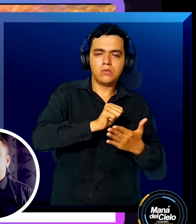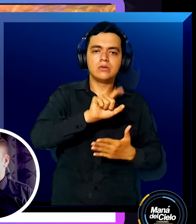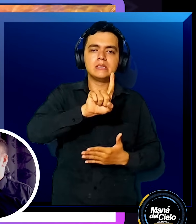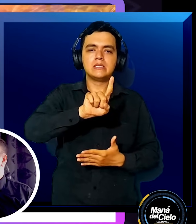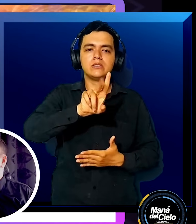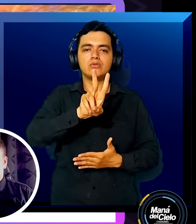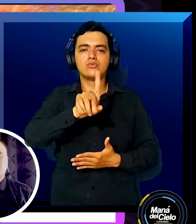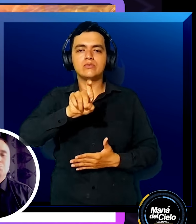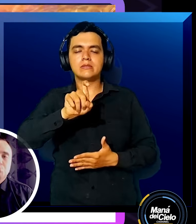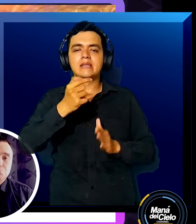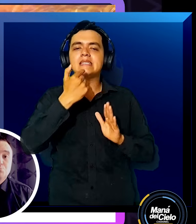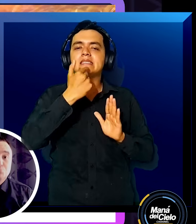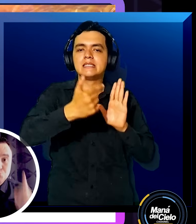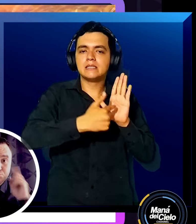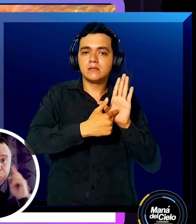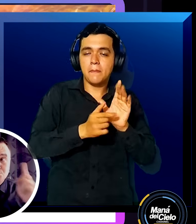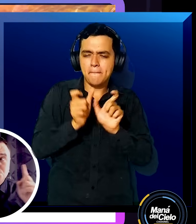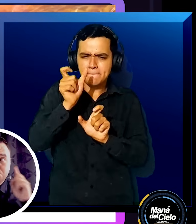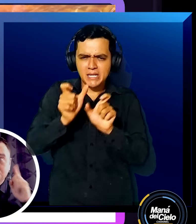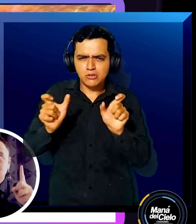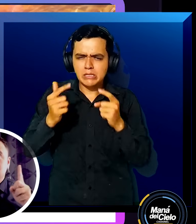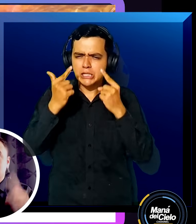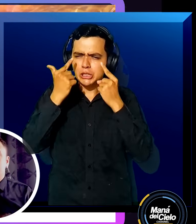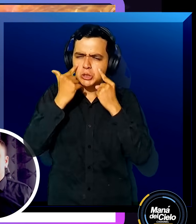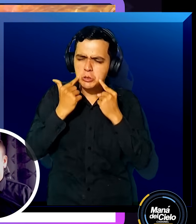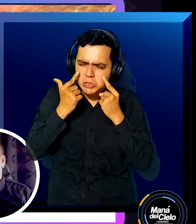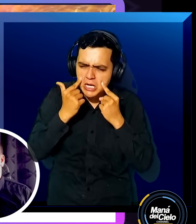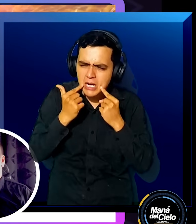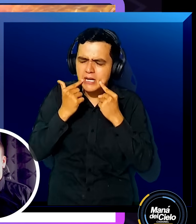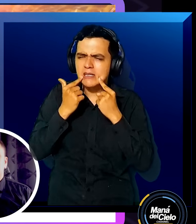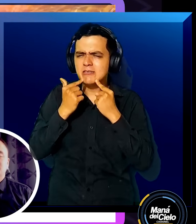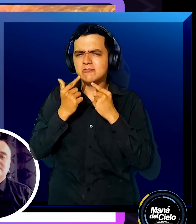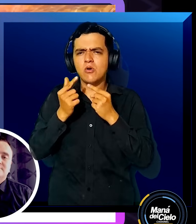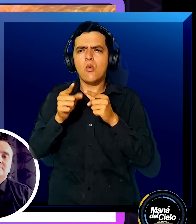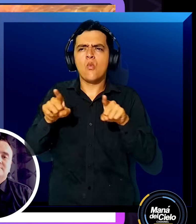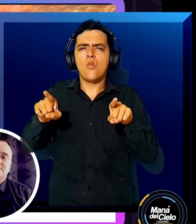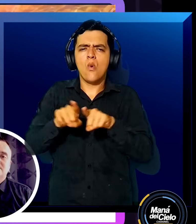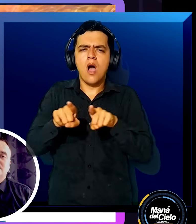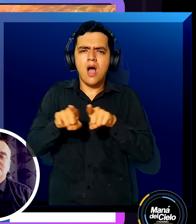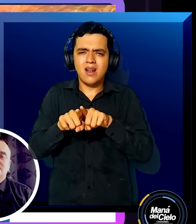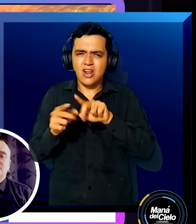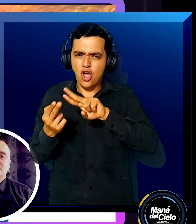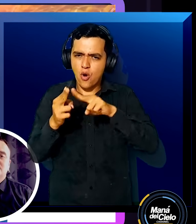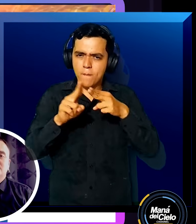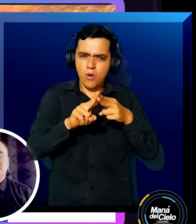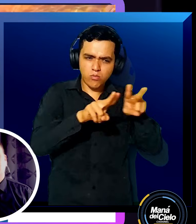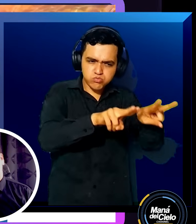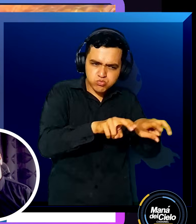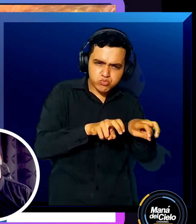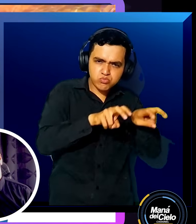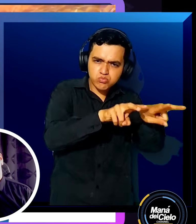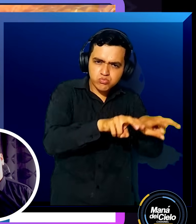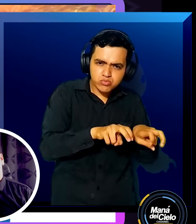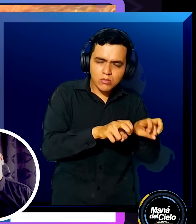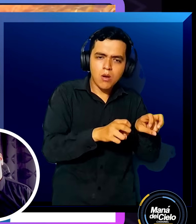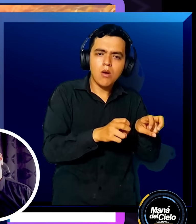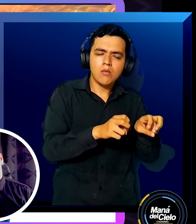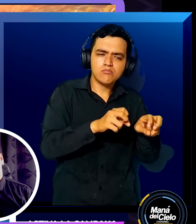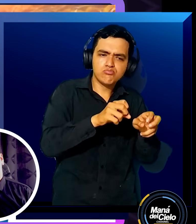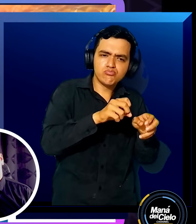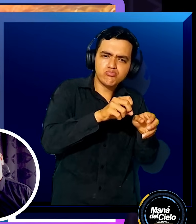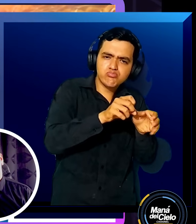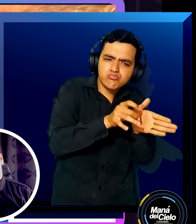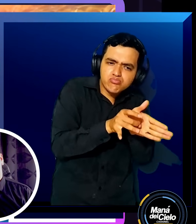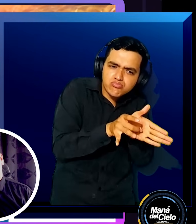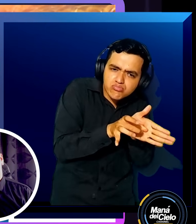usted revise el tiempo que se ora por esas peticiones. No nos va ni un minuto, seamos